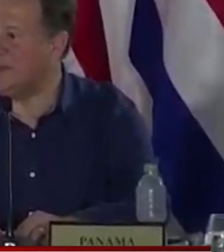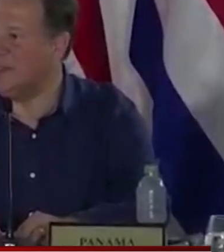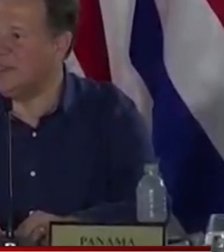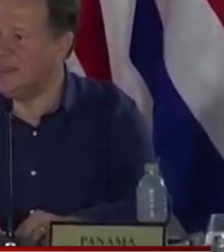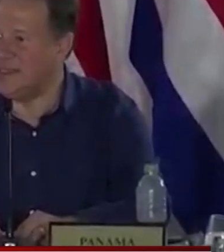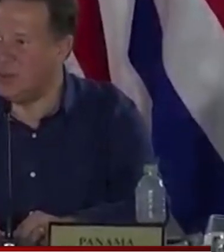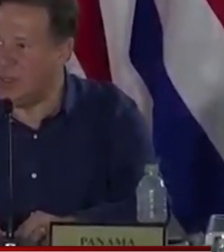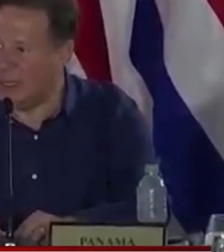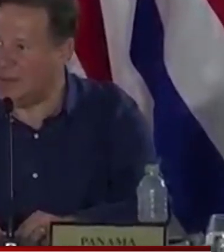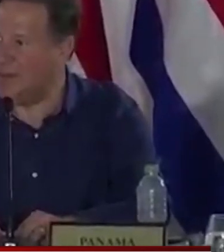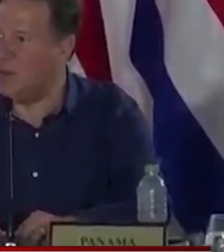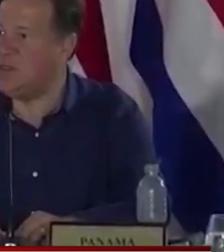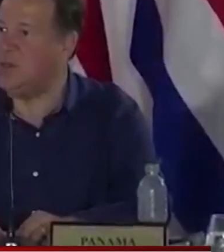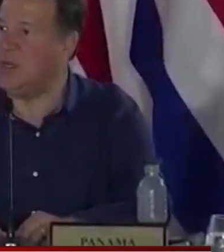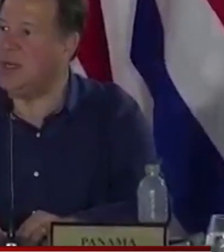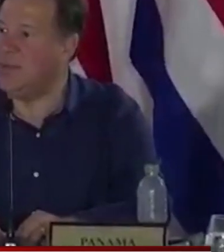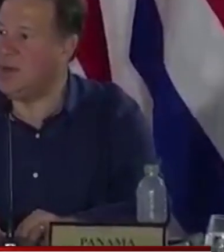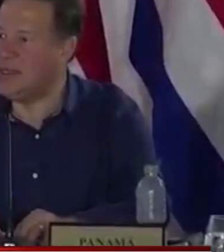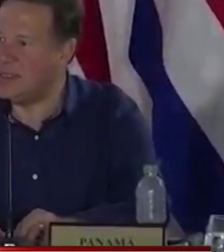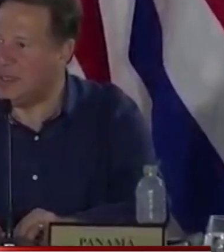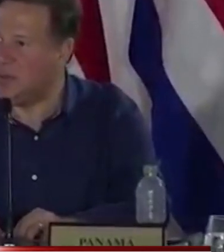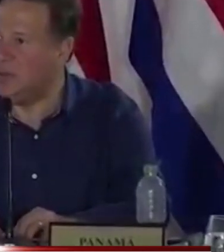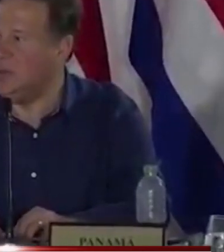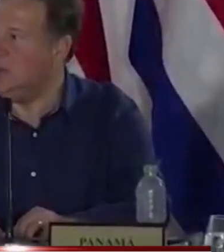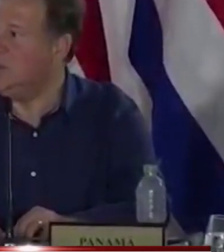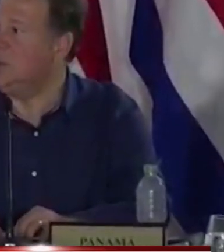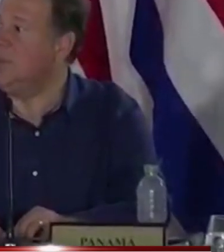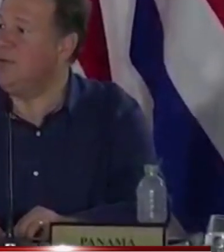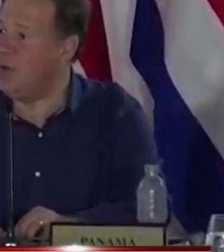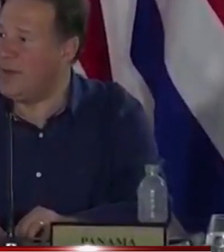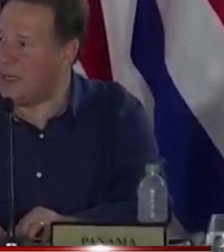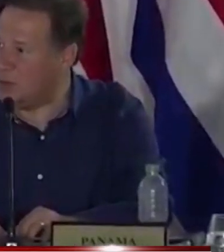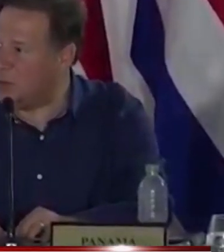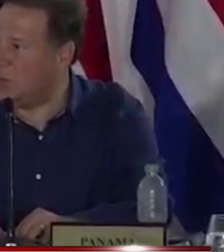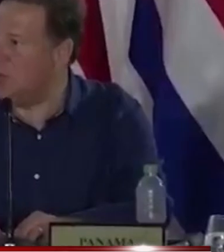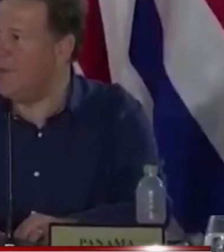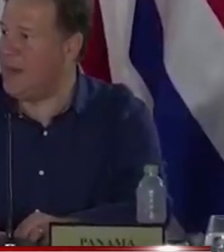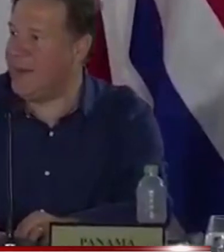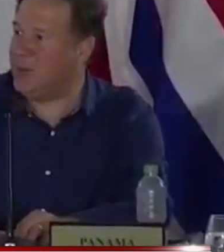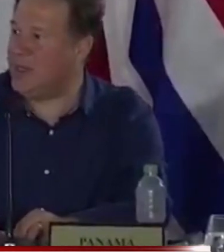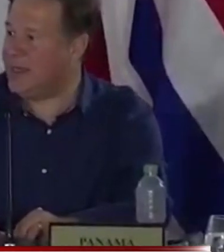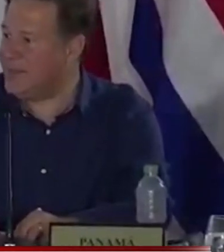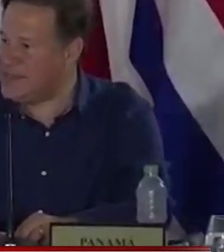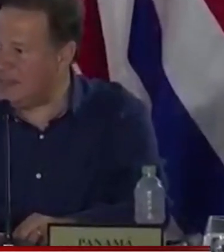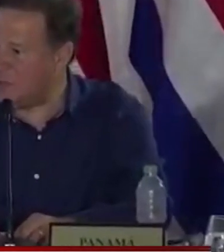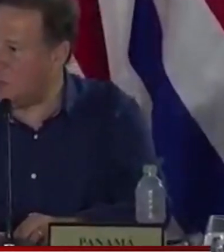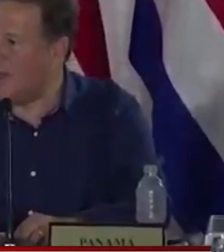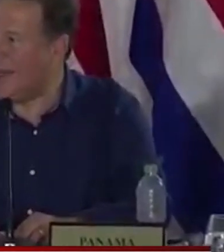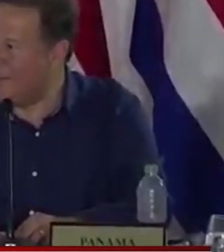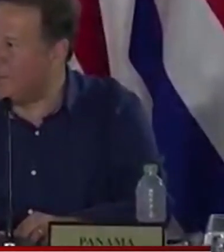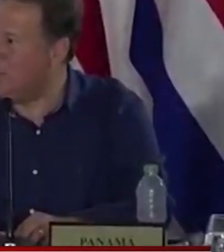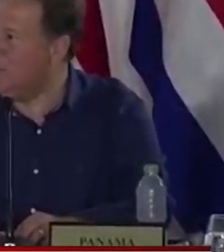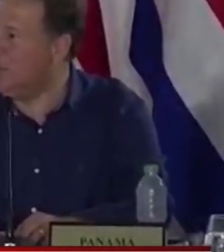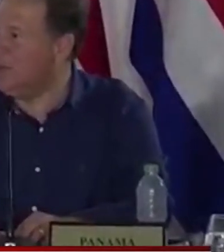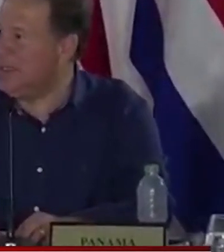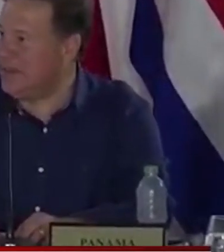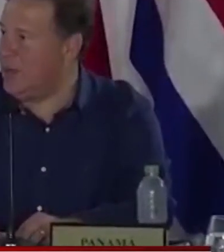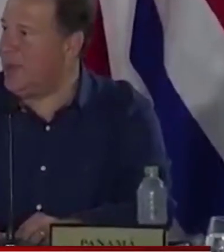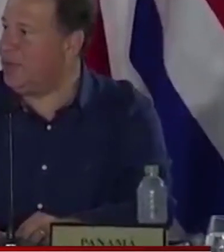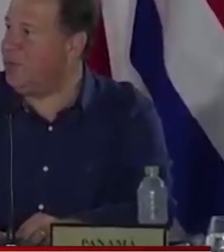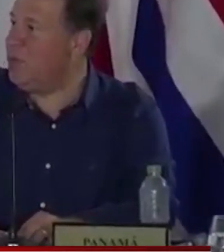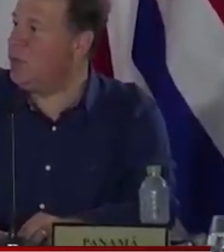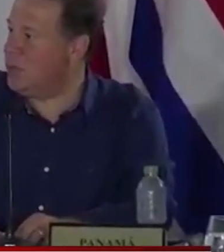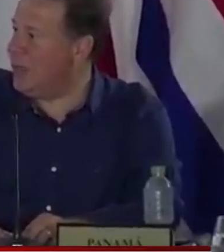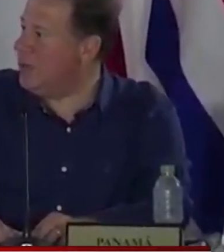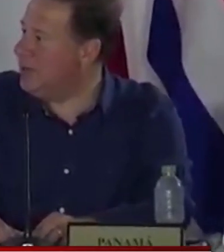son temas de seguridad, la lucha contra el crimen organizado, los temas de flujos migratorios, donde Panamá y Costa Rica, presidente, son un ejemplo a